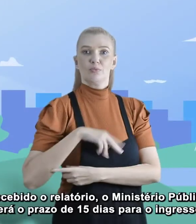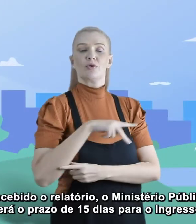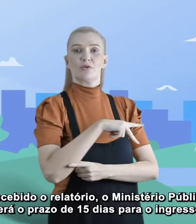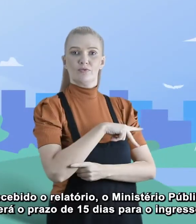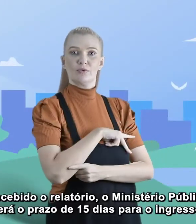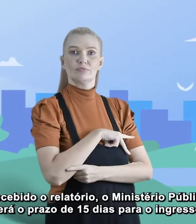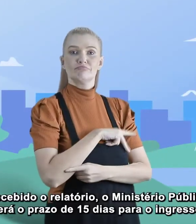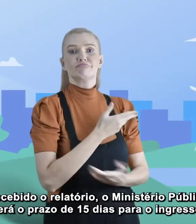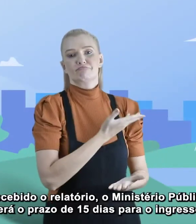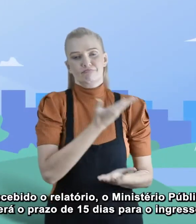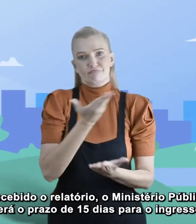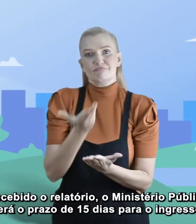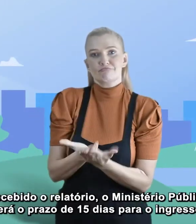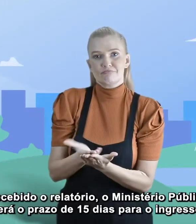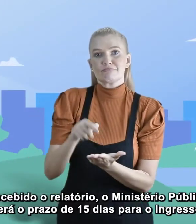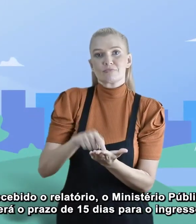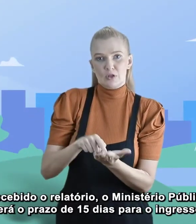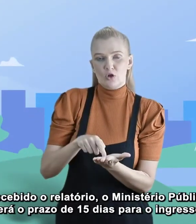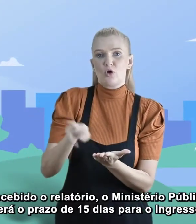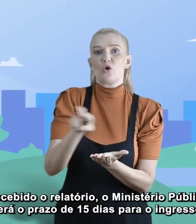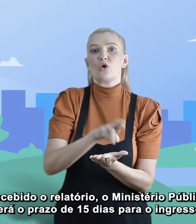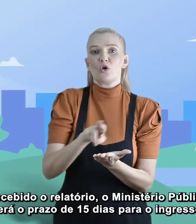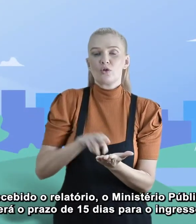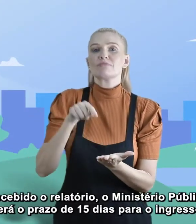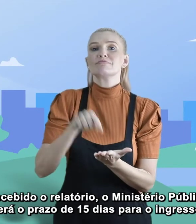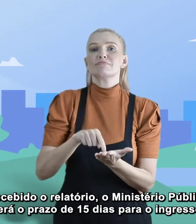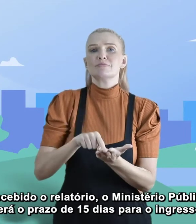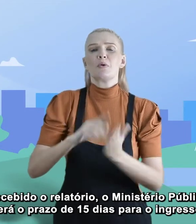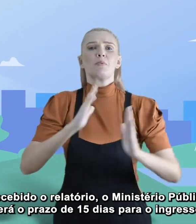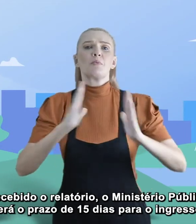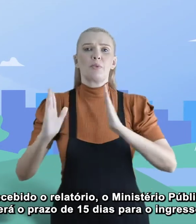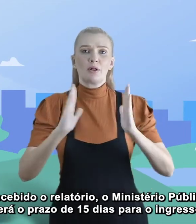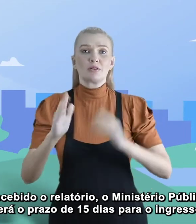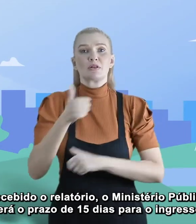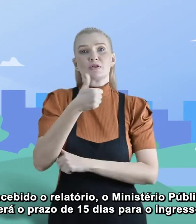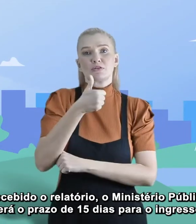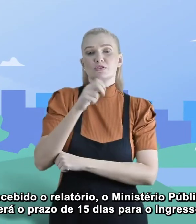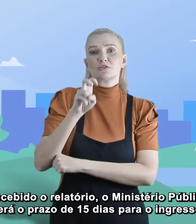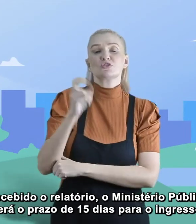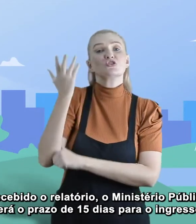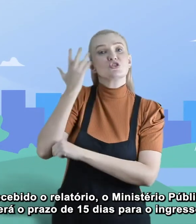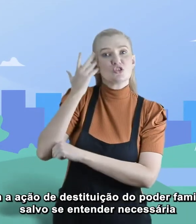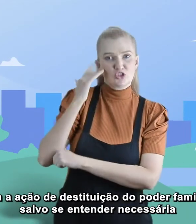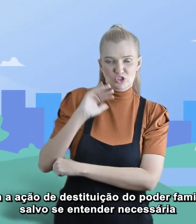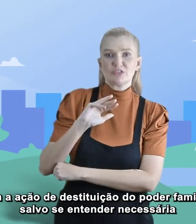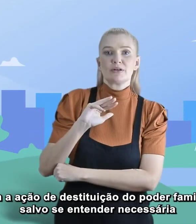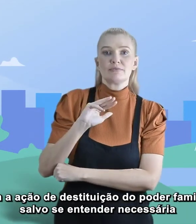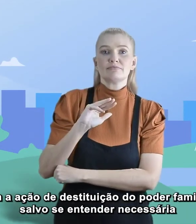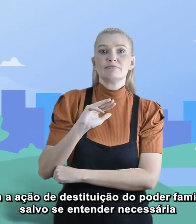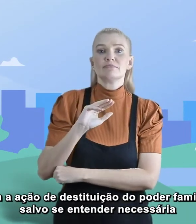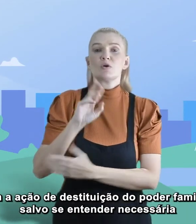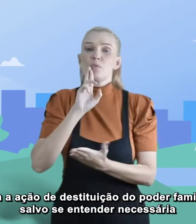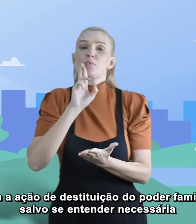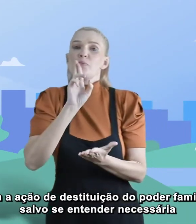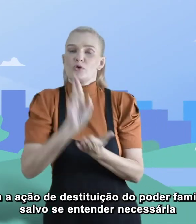Recebido o relatório, o Ministério Público terá o prazo de 15 dias para o ingresso com a ação de destituição do poder